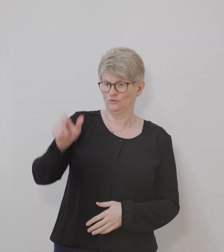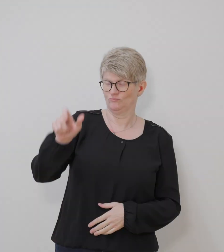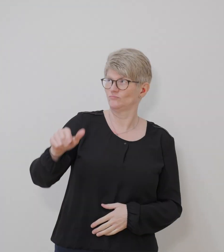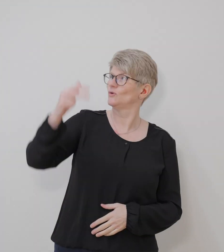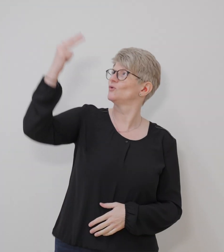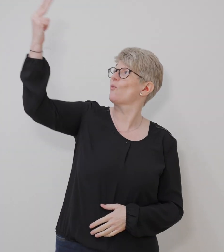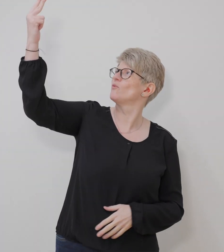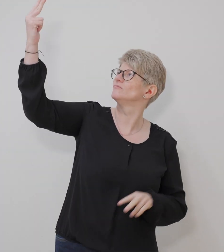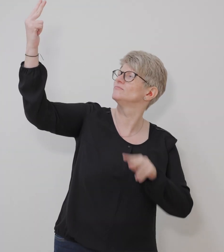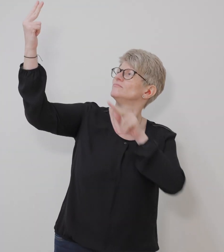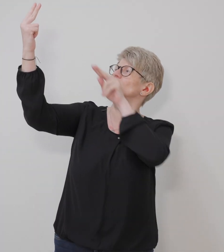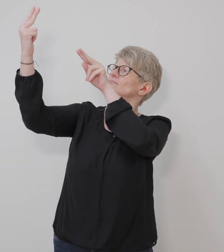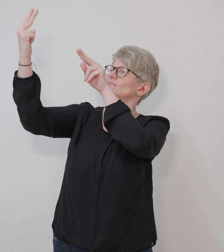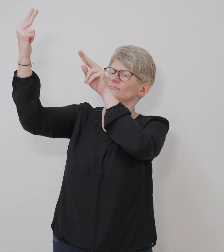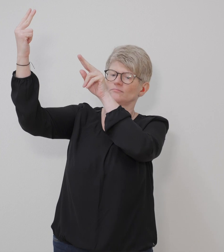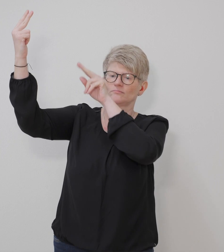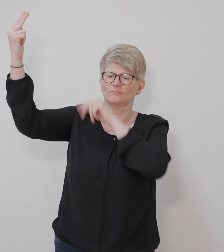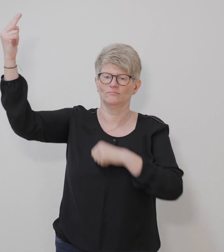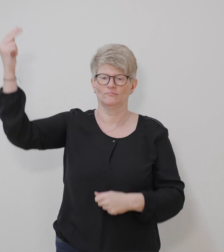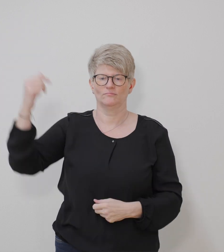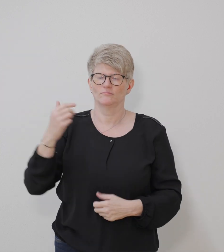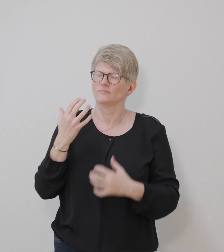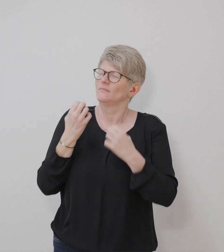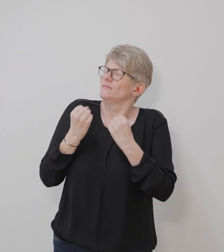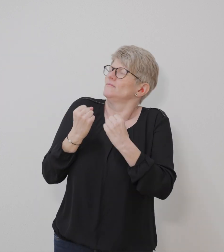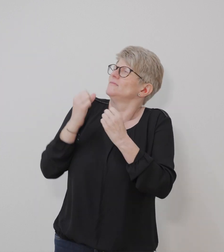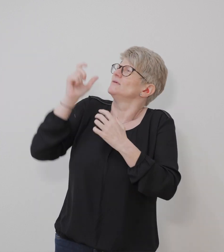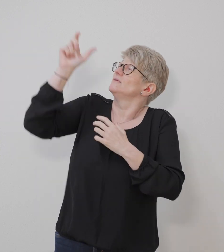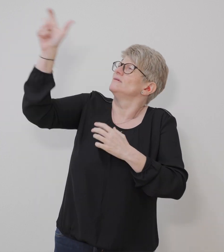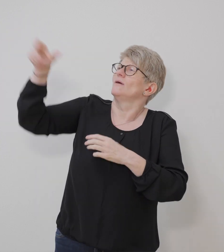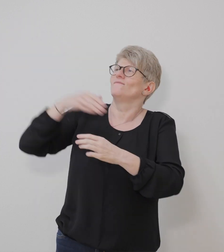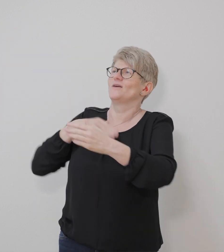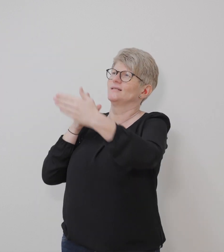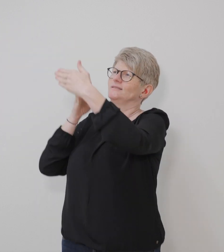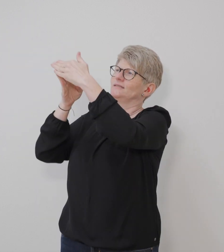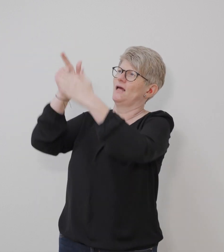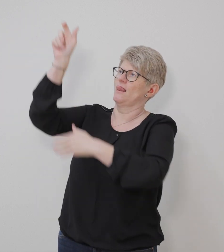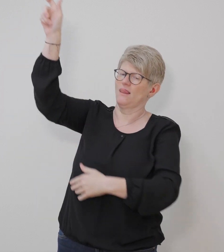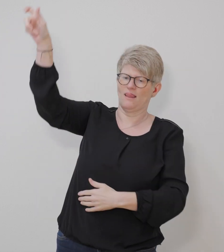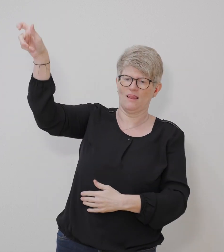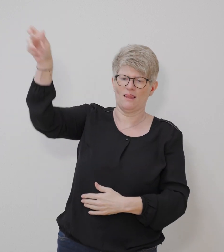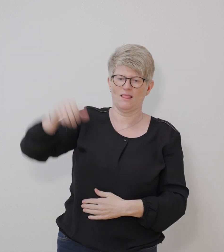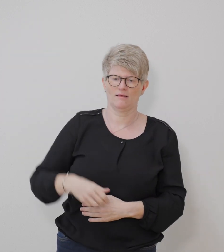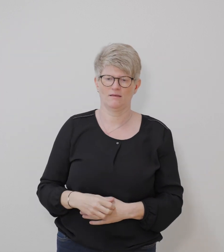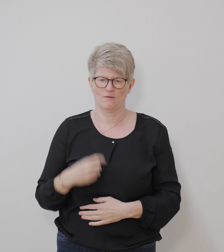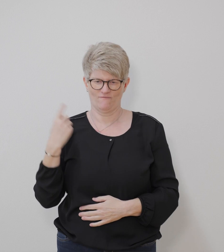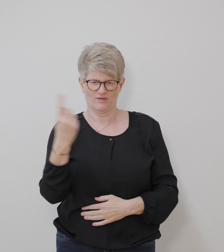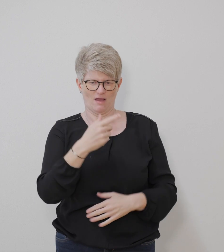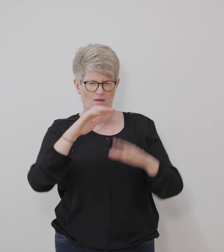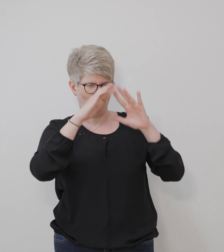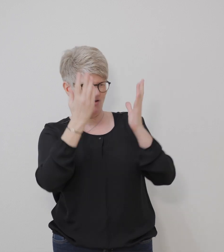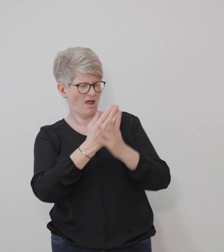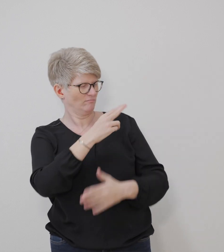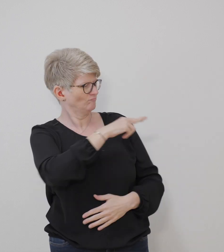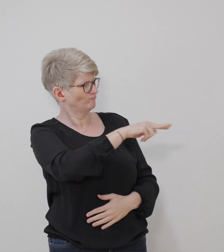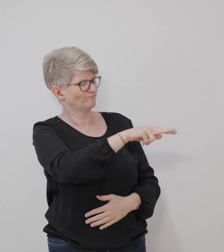Gott von Angesicht zu Angesicht schauen, das ist unsere Sehnsucht und unser Ziel. Wenn wir uns in der Welt